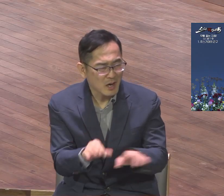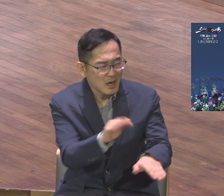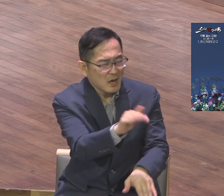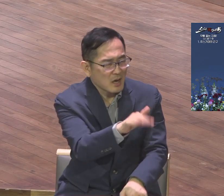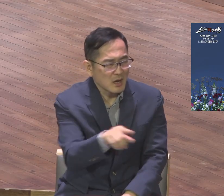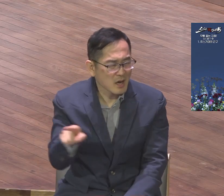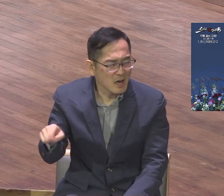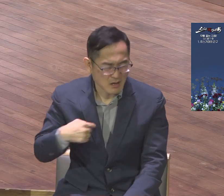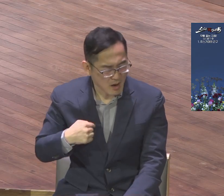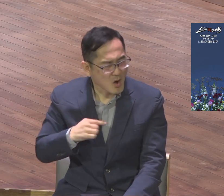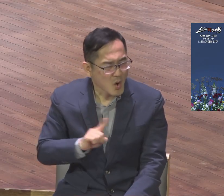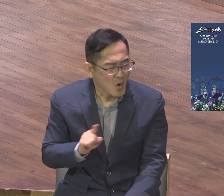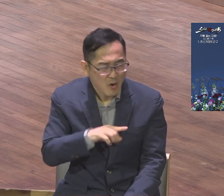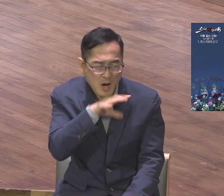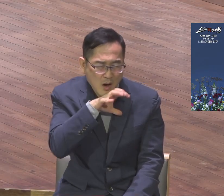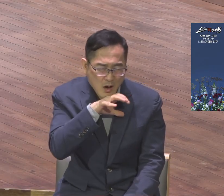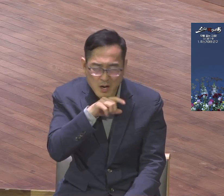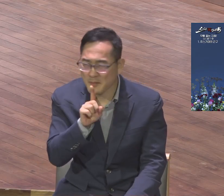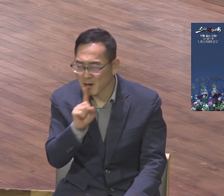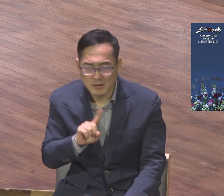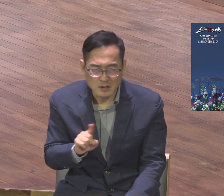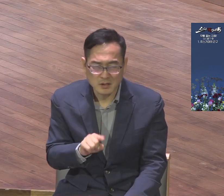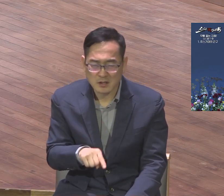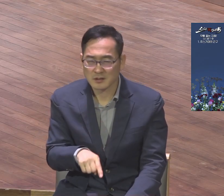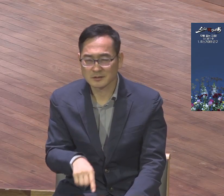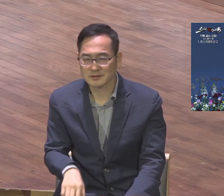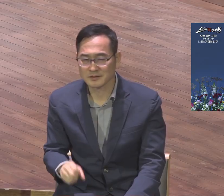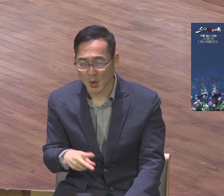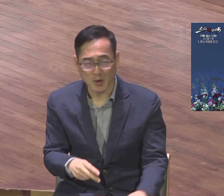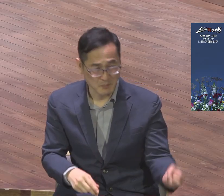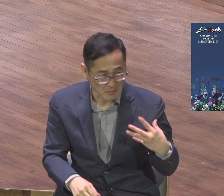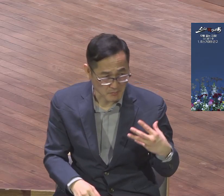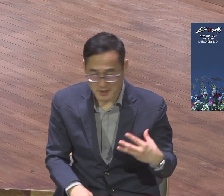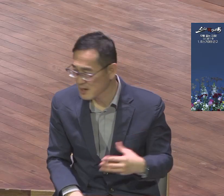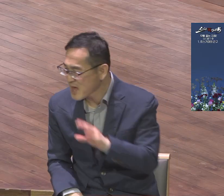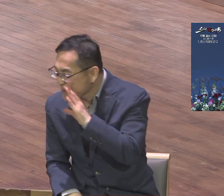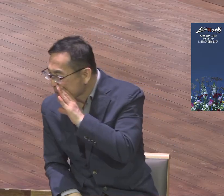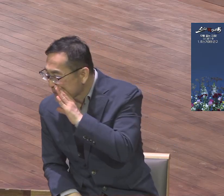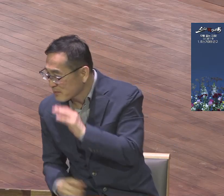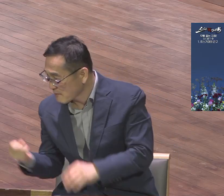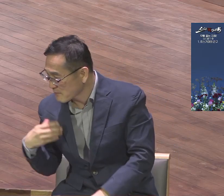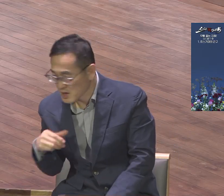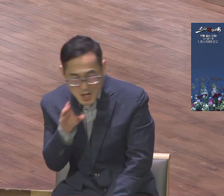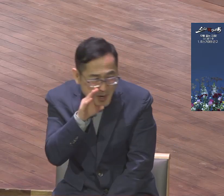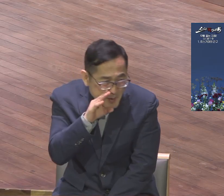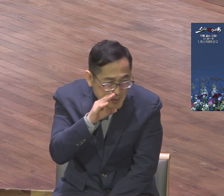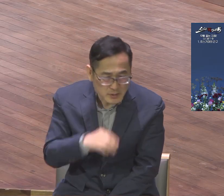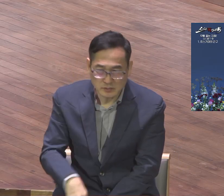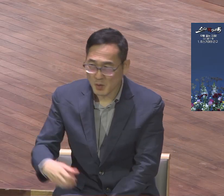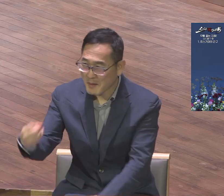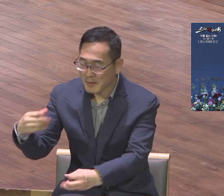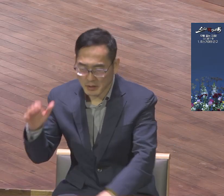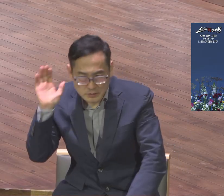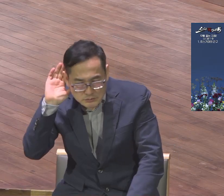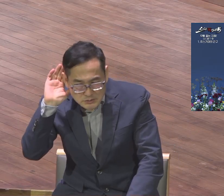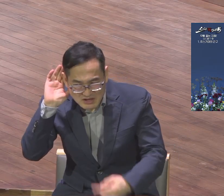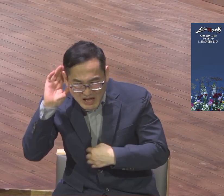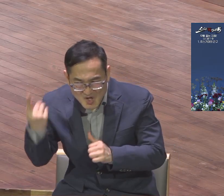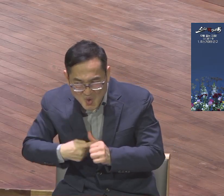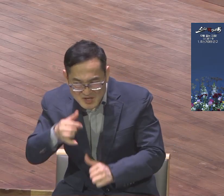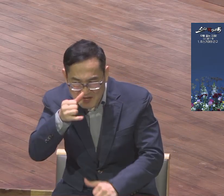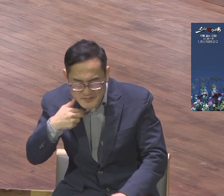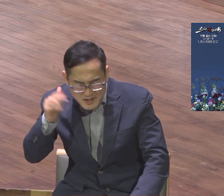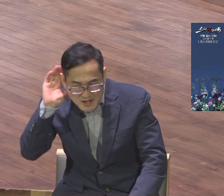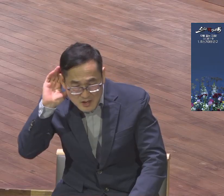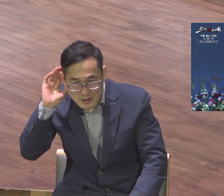사람 이 사람이가 말하고 저 사람 말하고 이 반응 저 반응 사람 말에 대해서 막 귀를 기울이고 기도 안